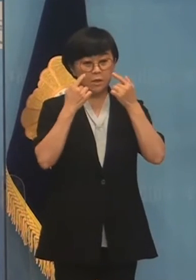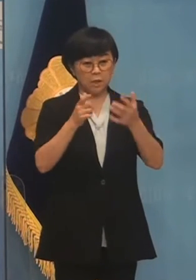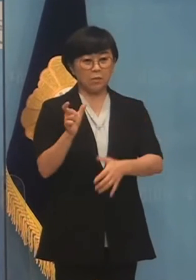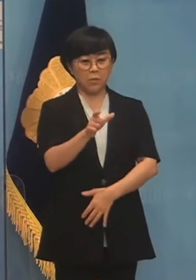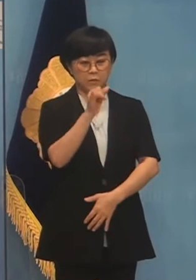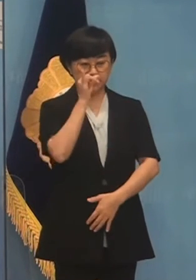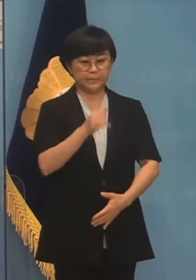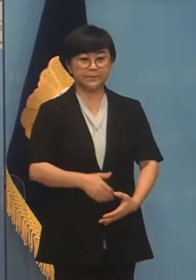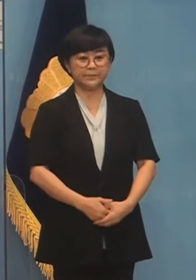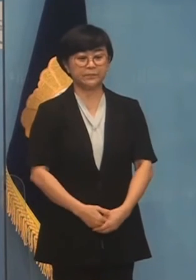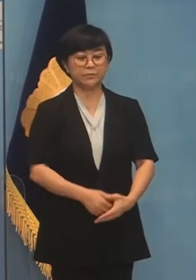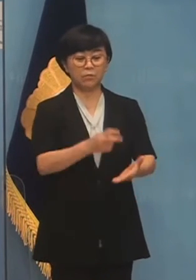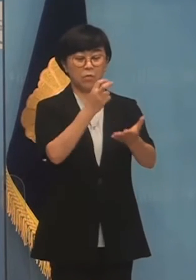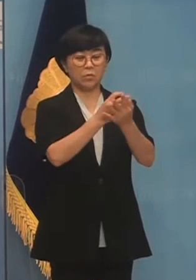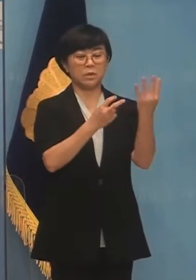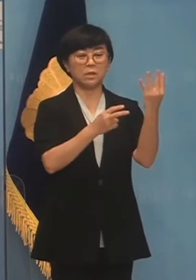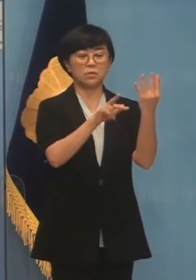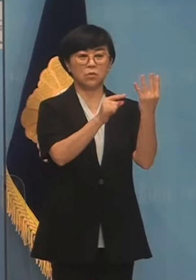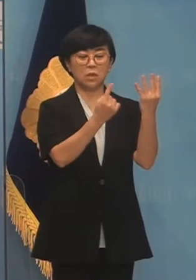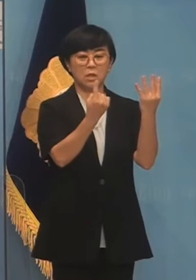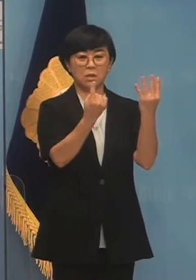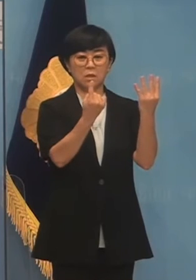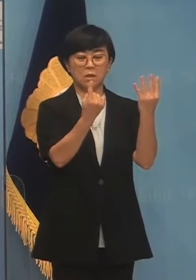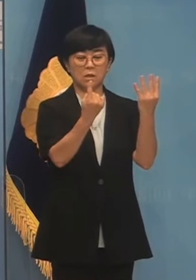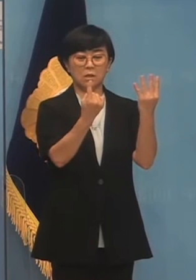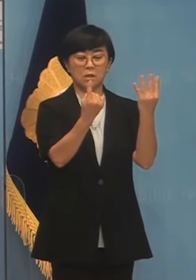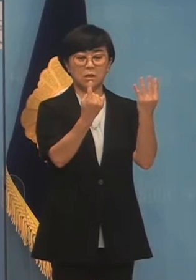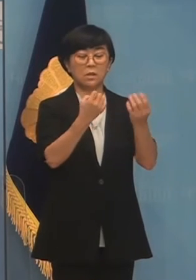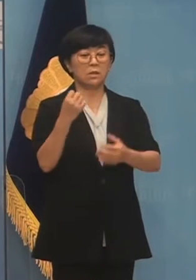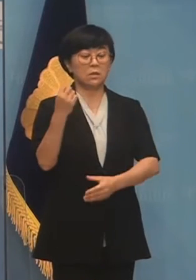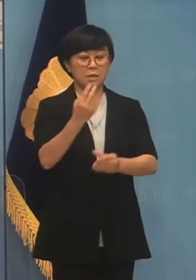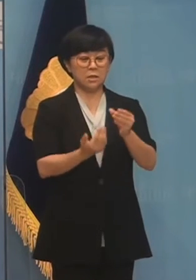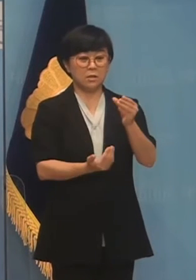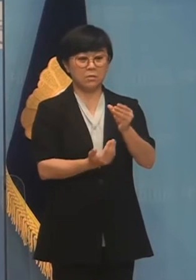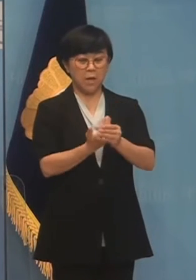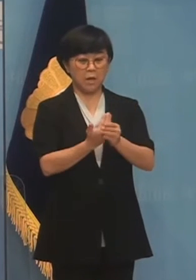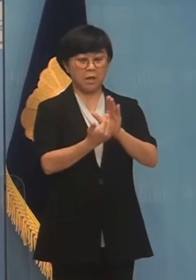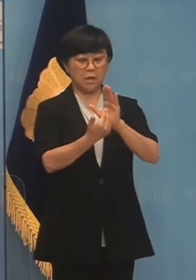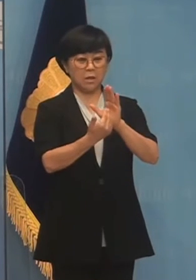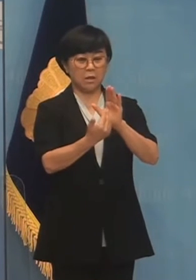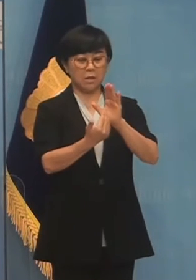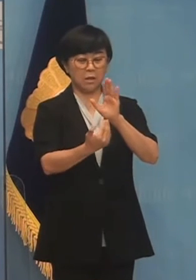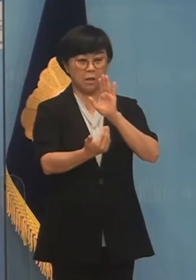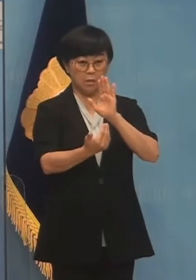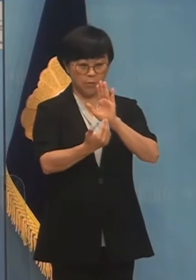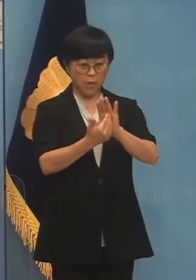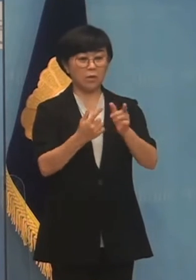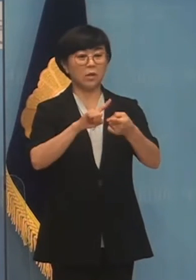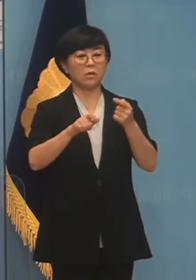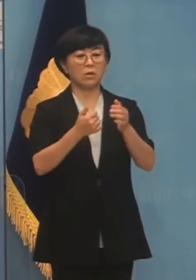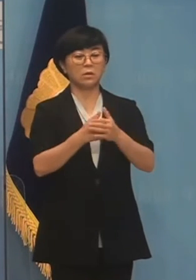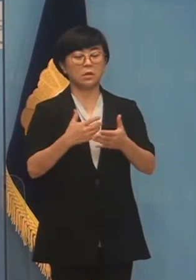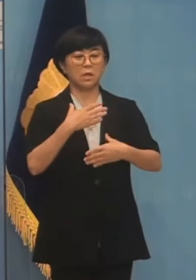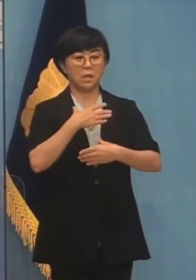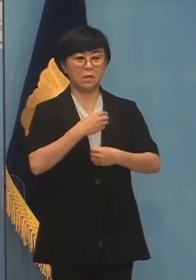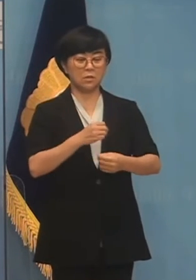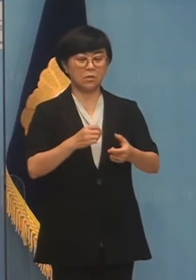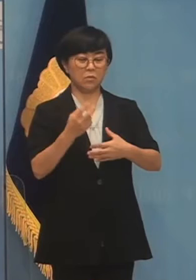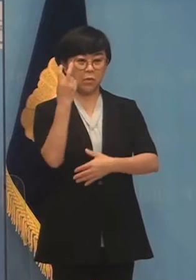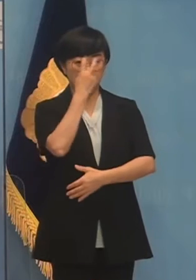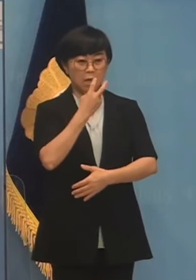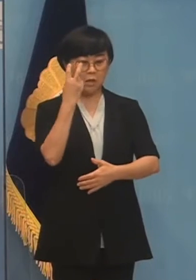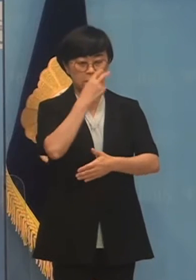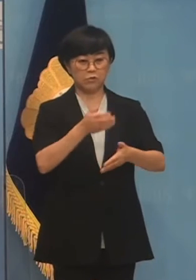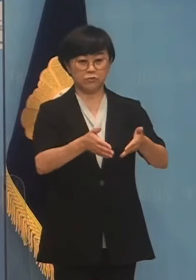합니다. 법 4조 1항은 재해방에 필요한 인력 및 예산 등 안전보호 관리체계 구축 및